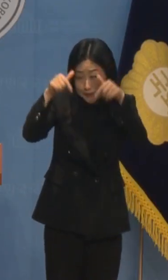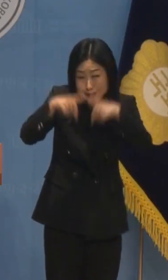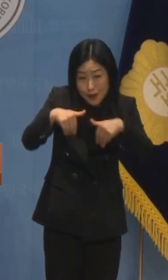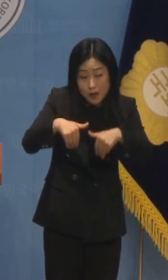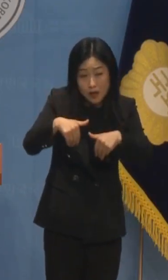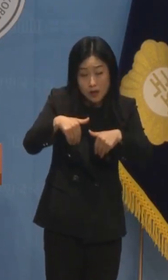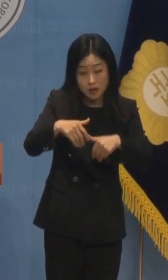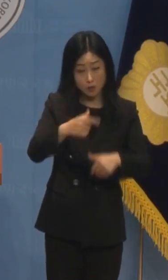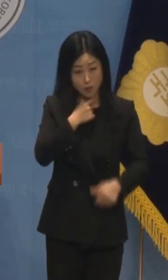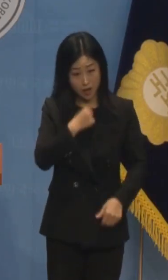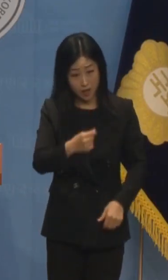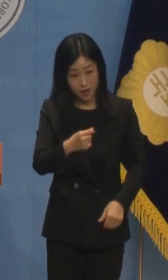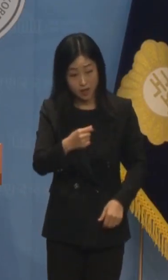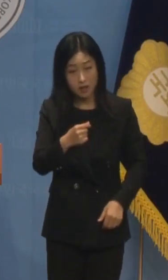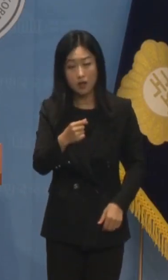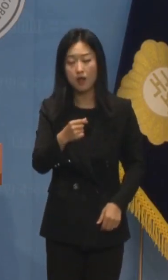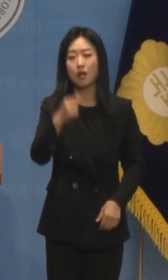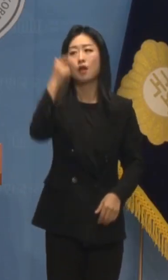말입니까?